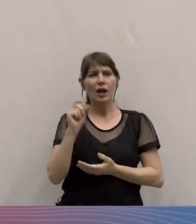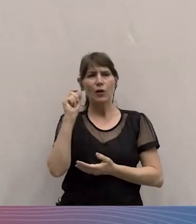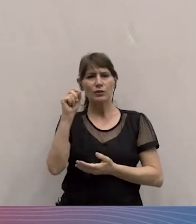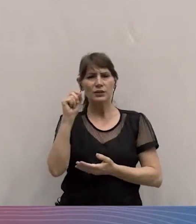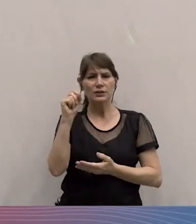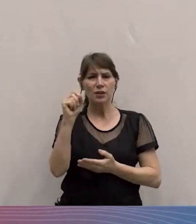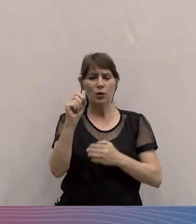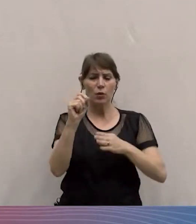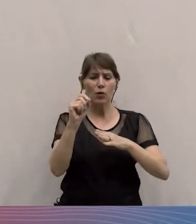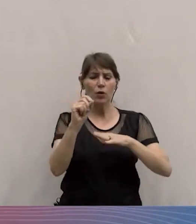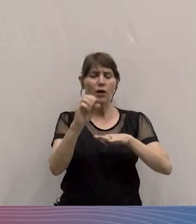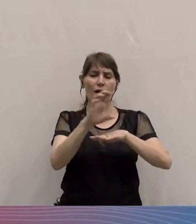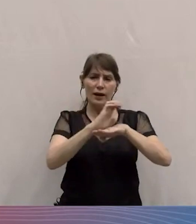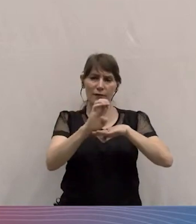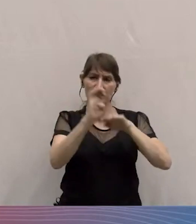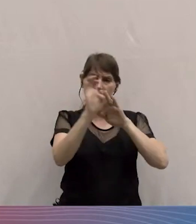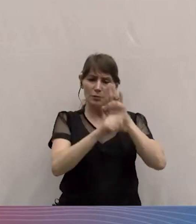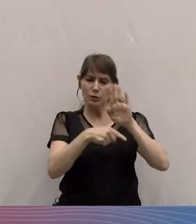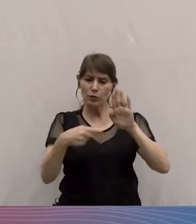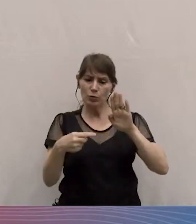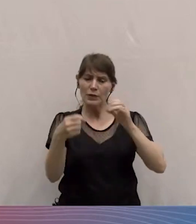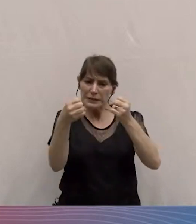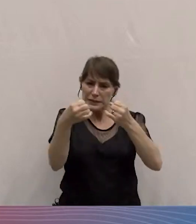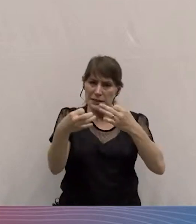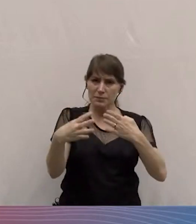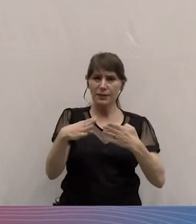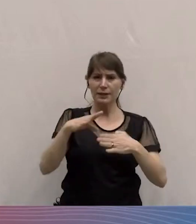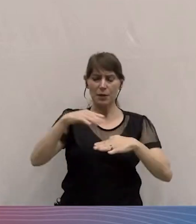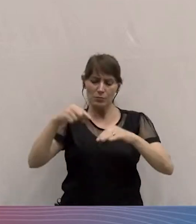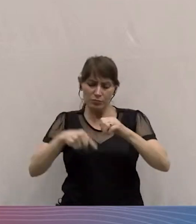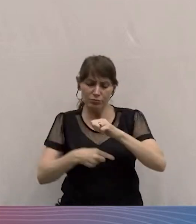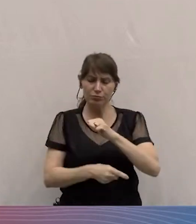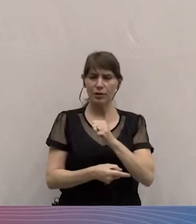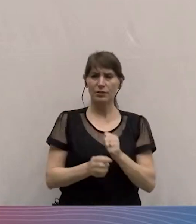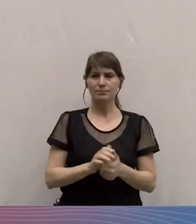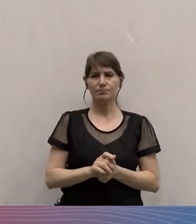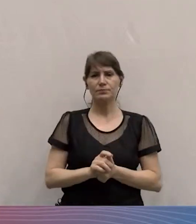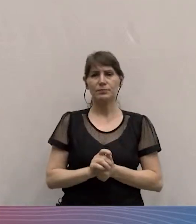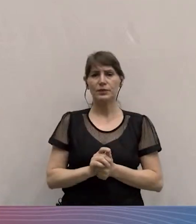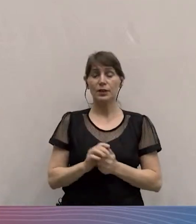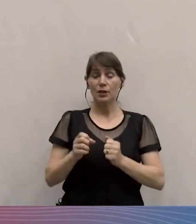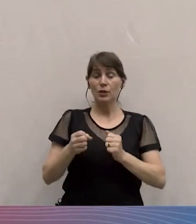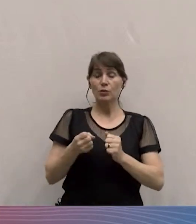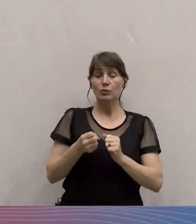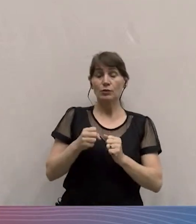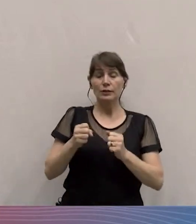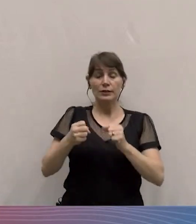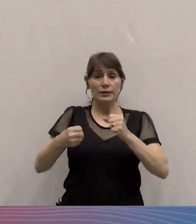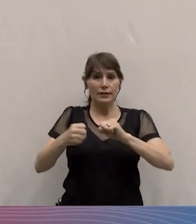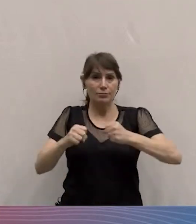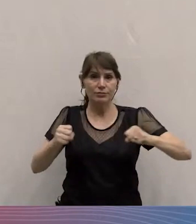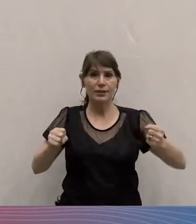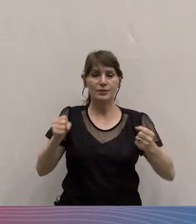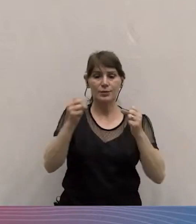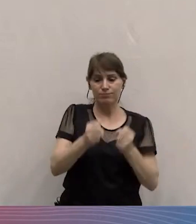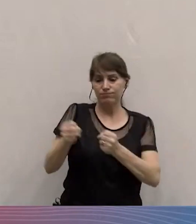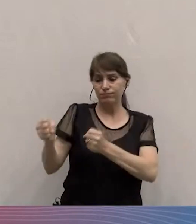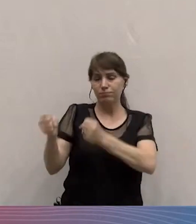capítulo 1 iniciou, quando começou a falar da suprema grandeza do seu poder para com os que cremos.